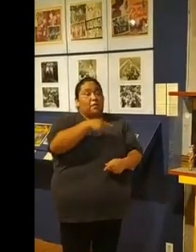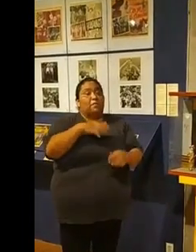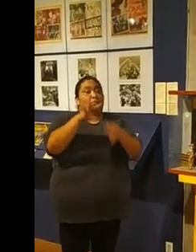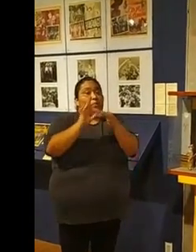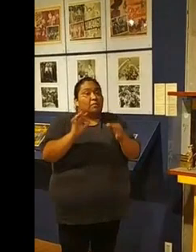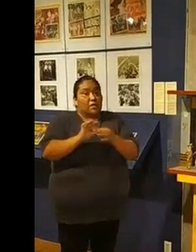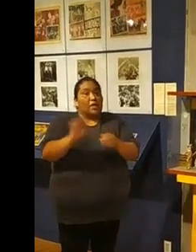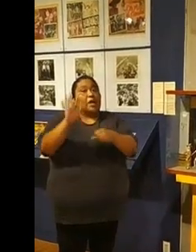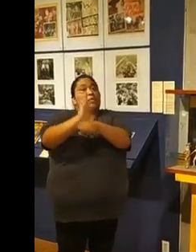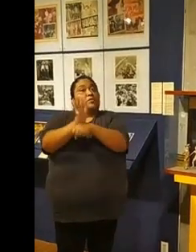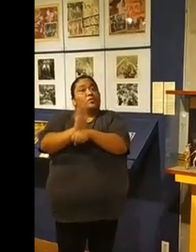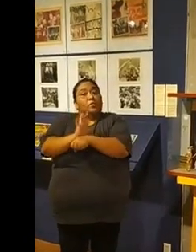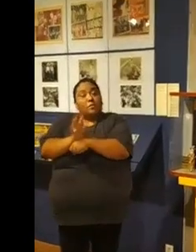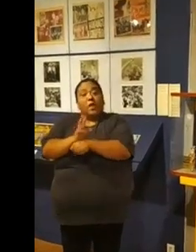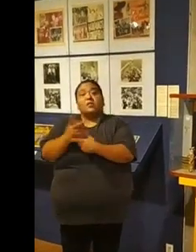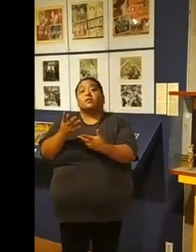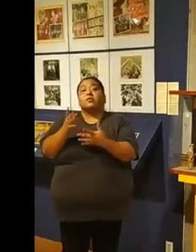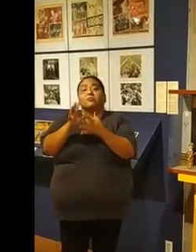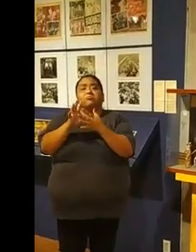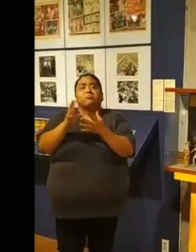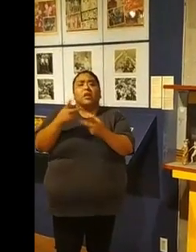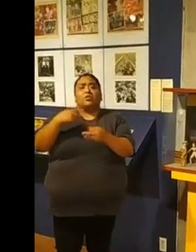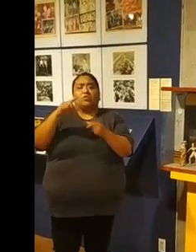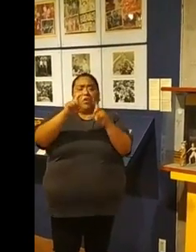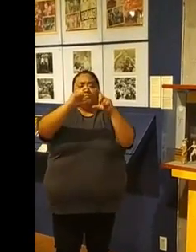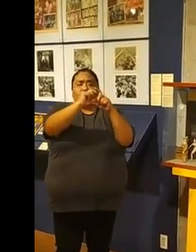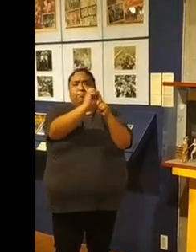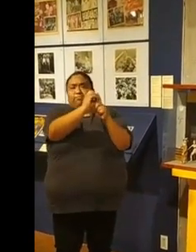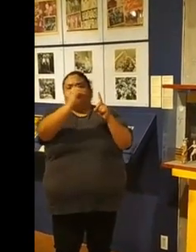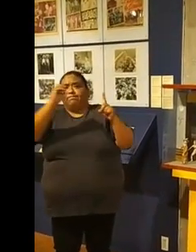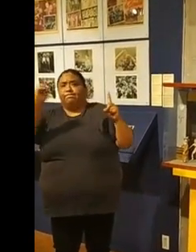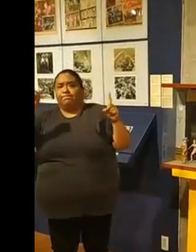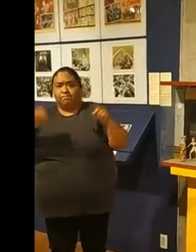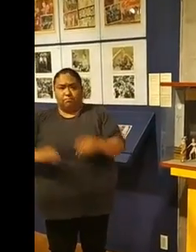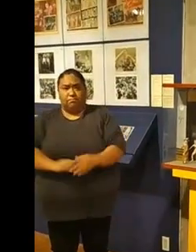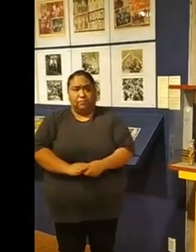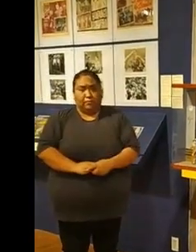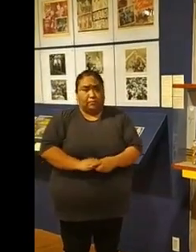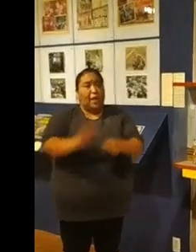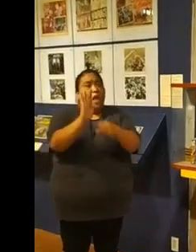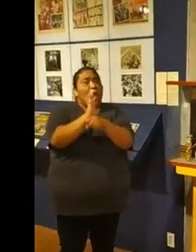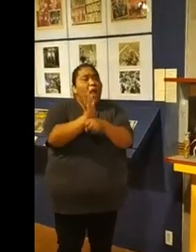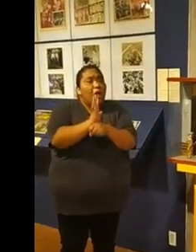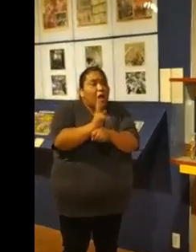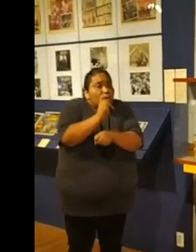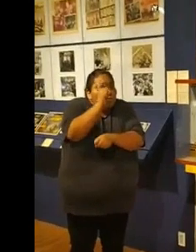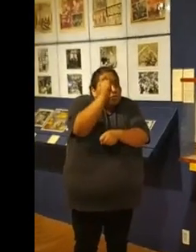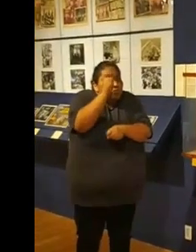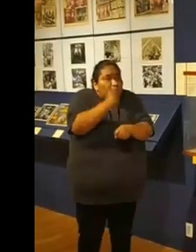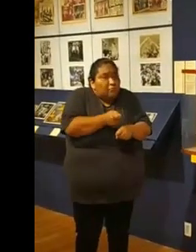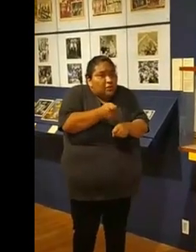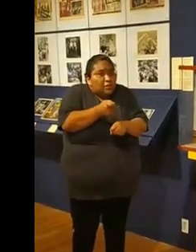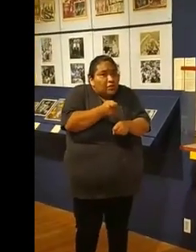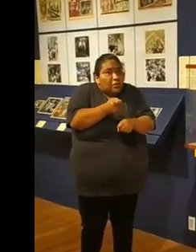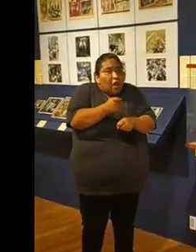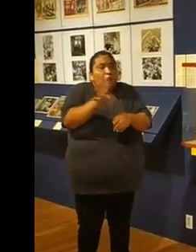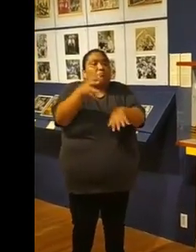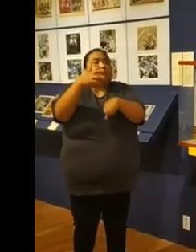cine va a ser una frase que es la siguiente. El cine son